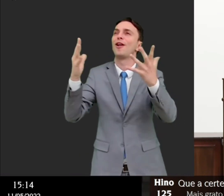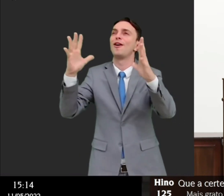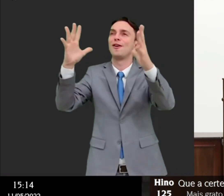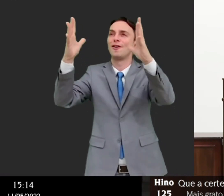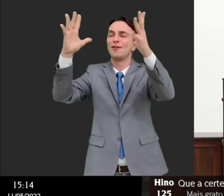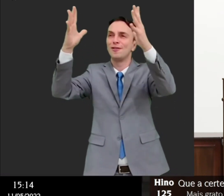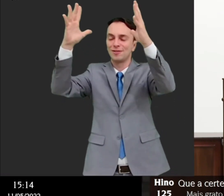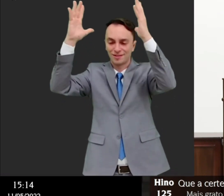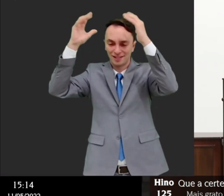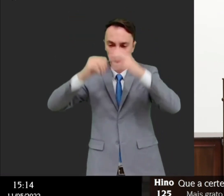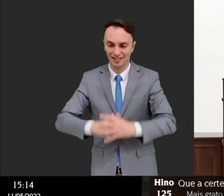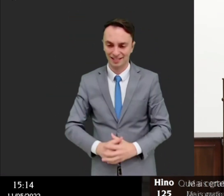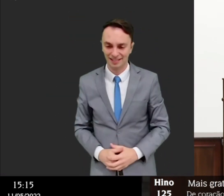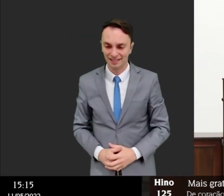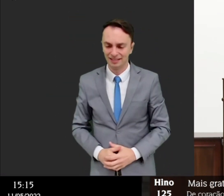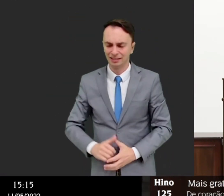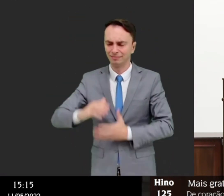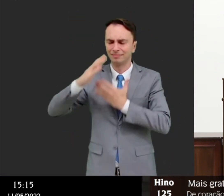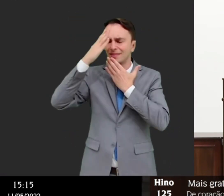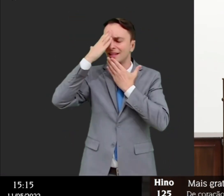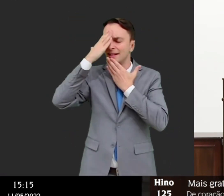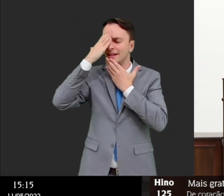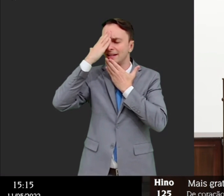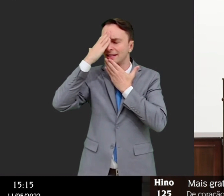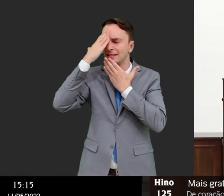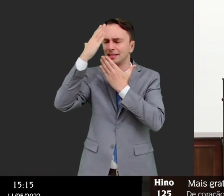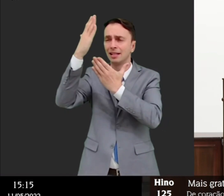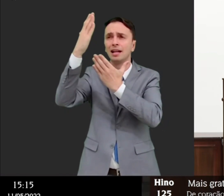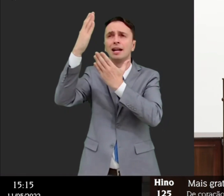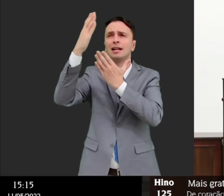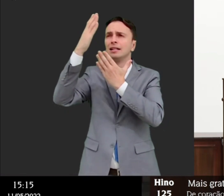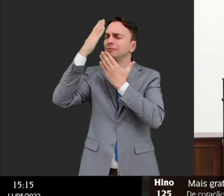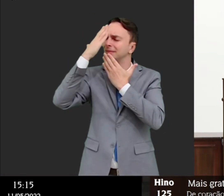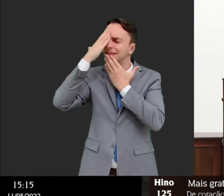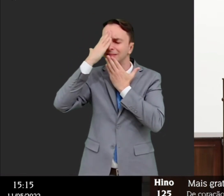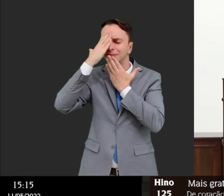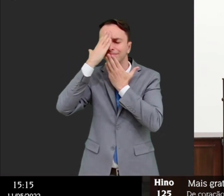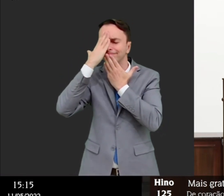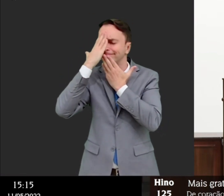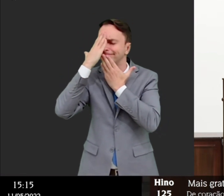Thank you.